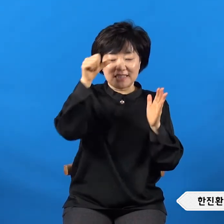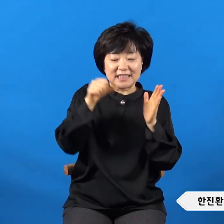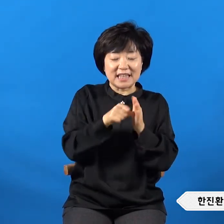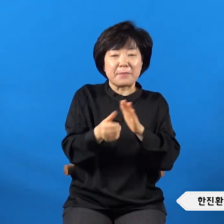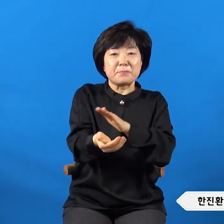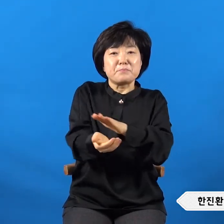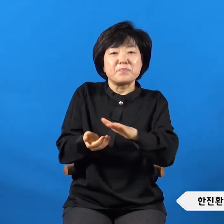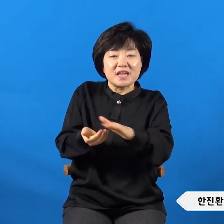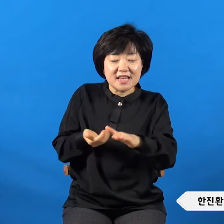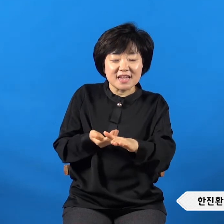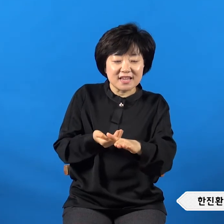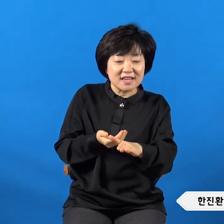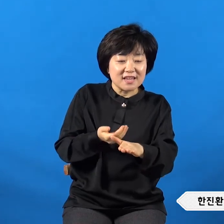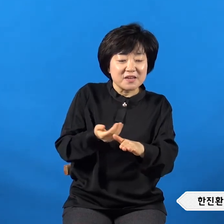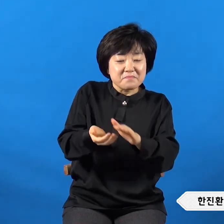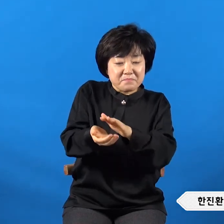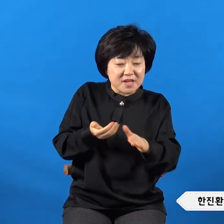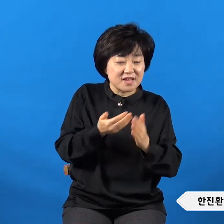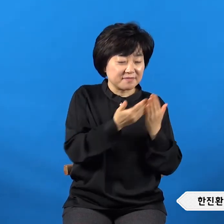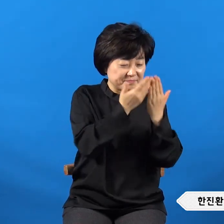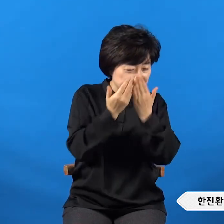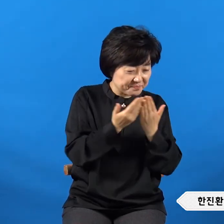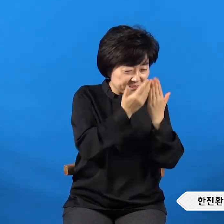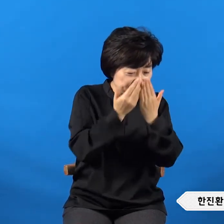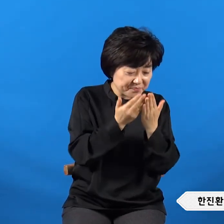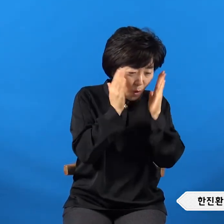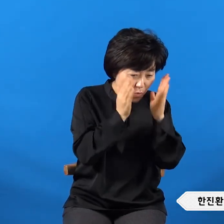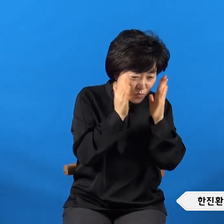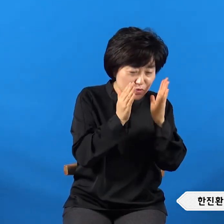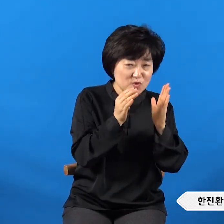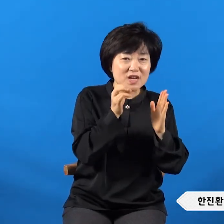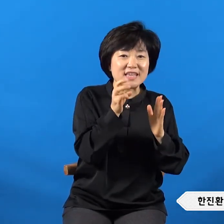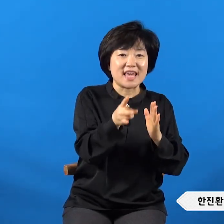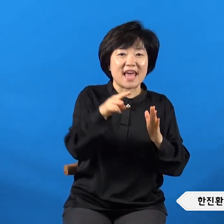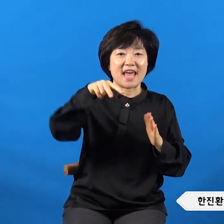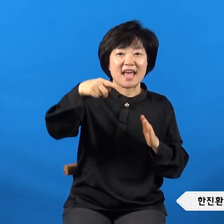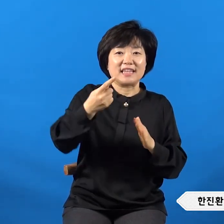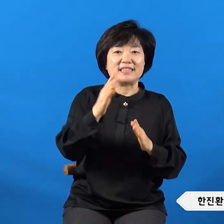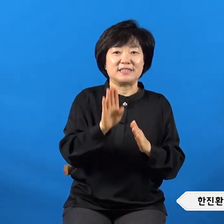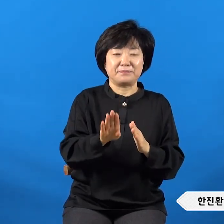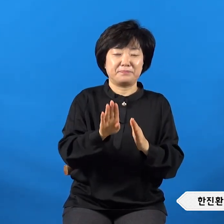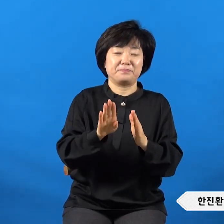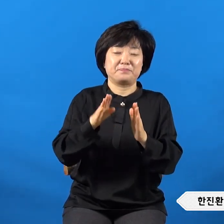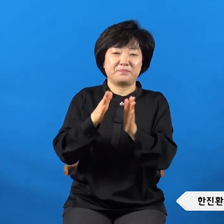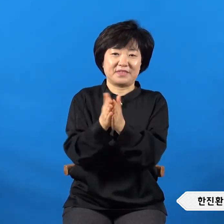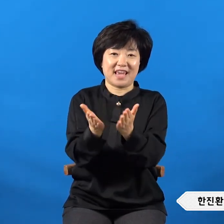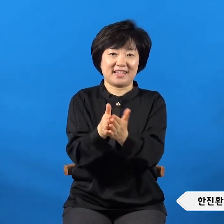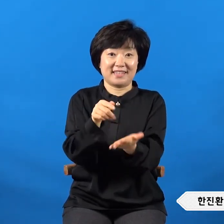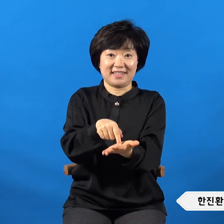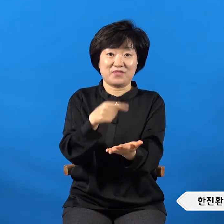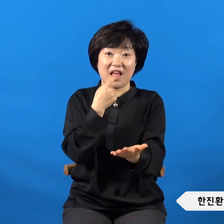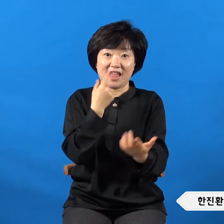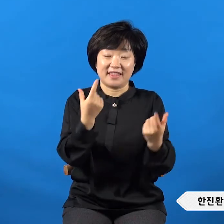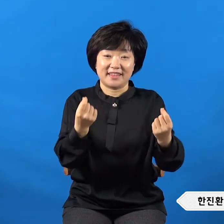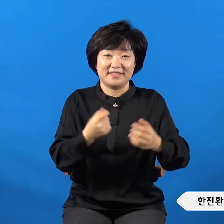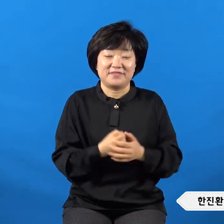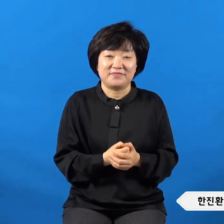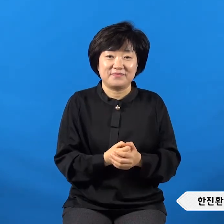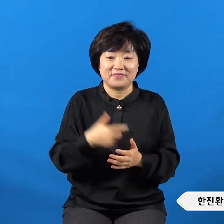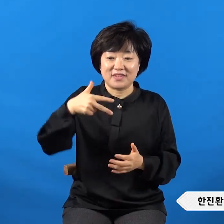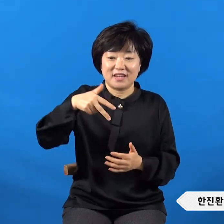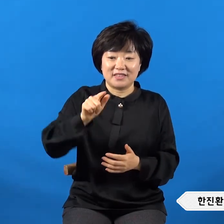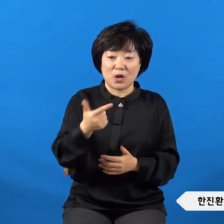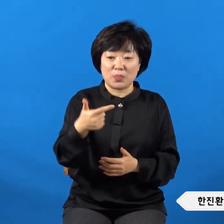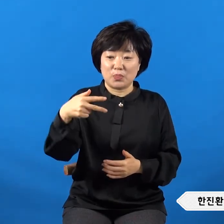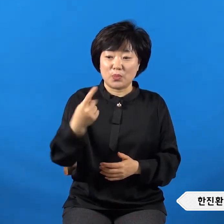같습니다. 인생을 미리 공부하게 해주는 예습서와도 같습니다. 또 한 가지 전도서의 특징은